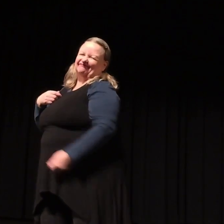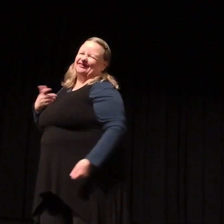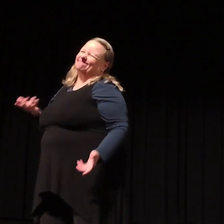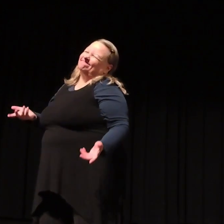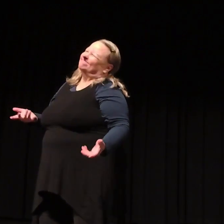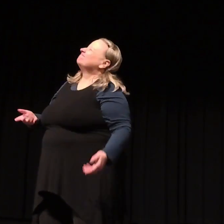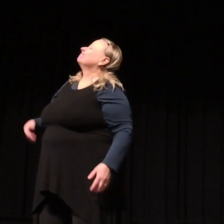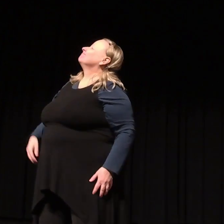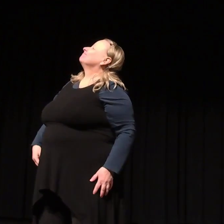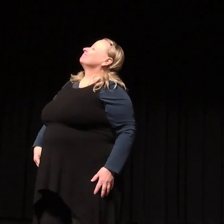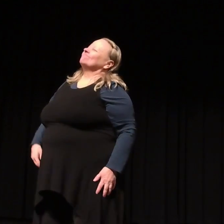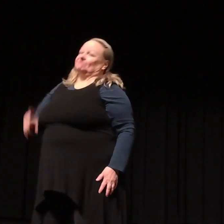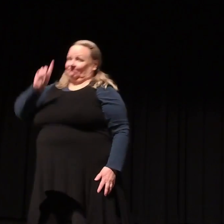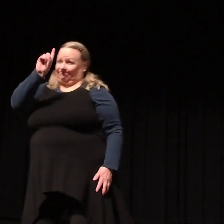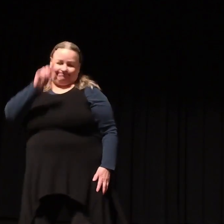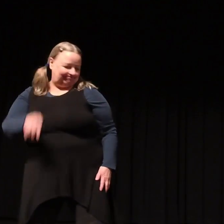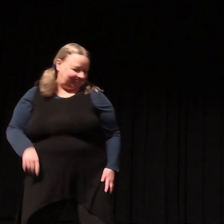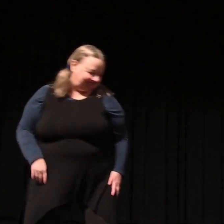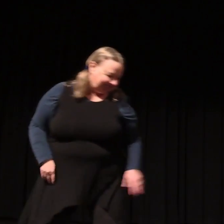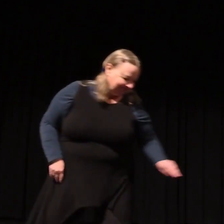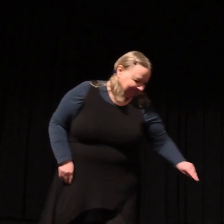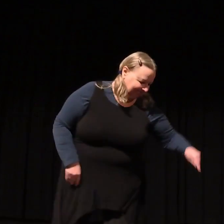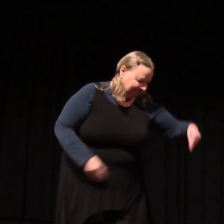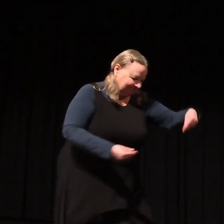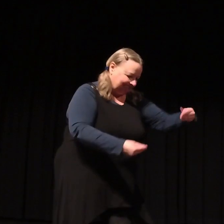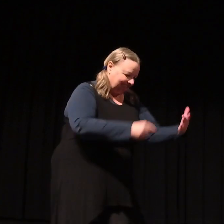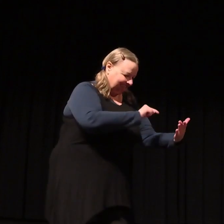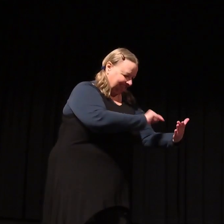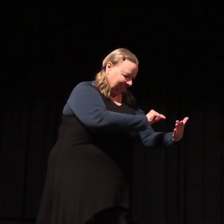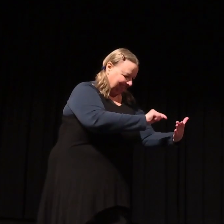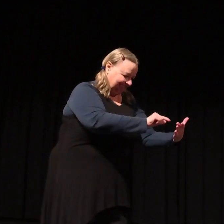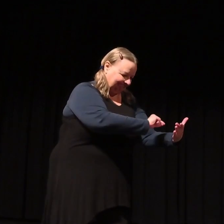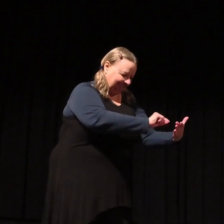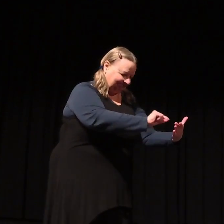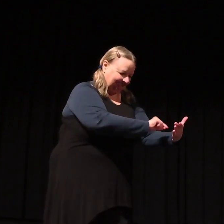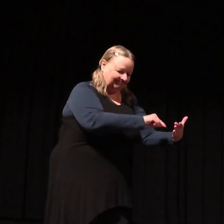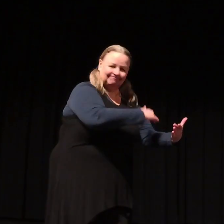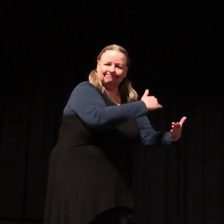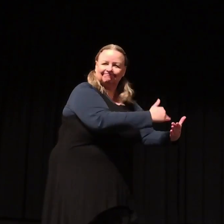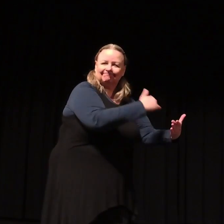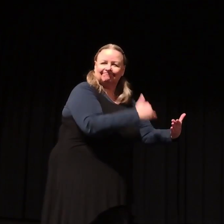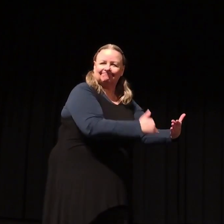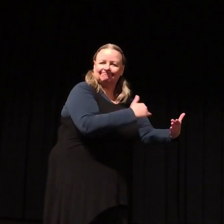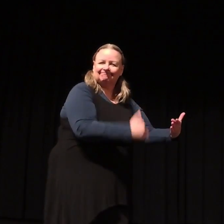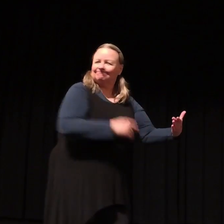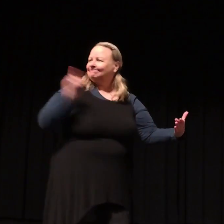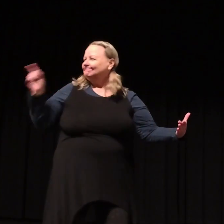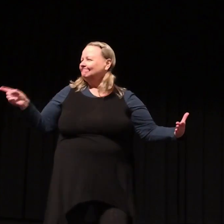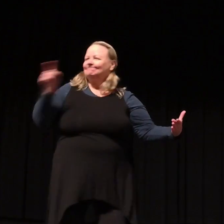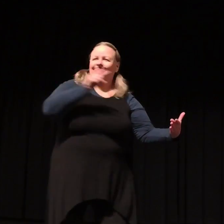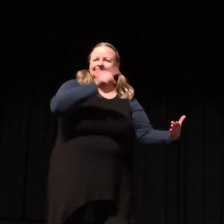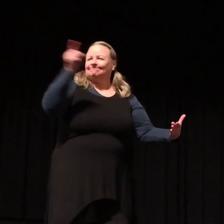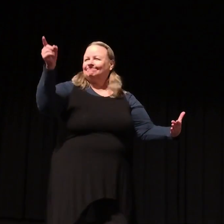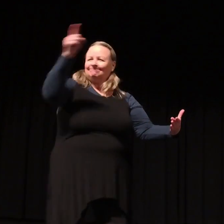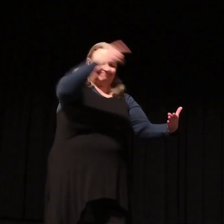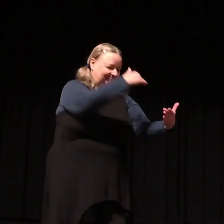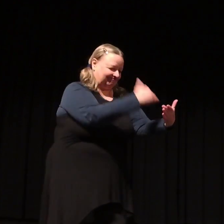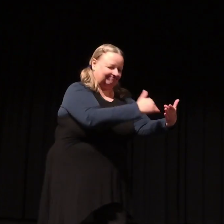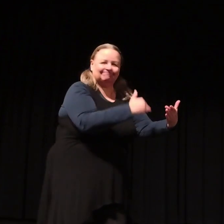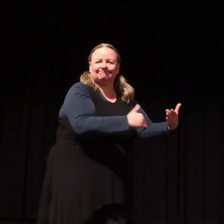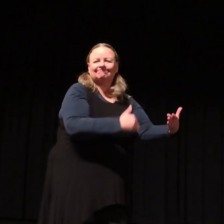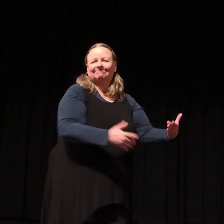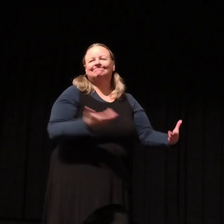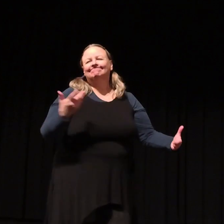Oh! Il n'y a pas de l'air en bon état, hein, cet arbre-là. Ah, je pense que je vais le couper. OK. Bon. On va pitonner